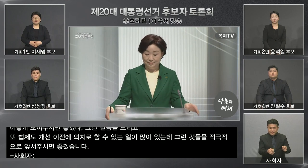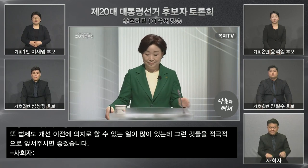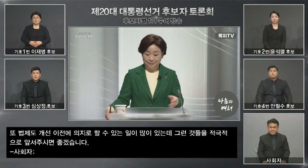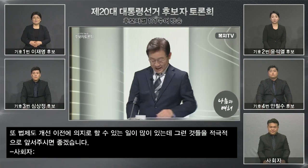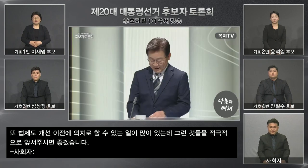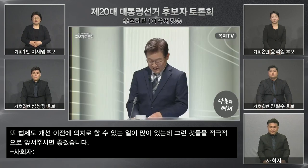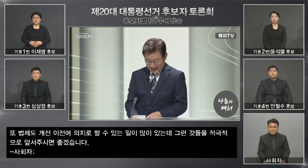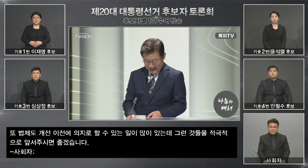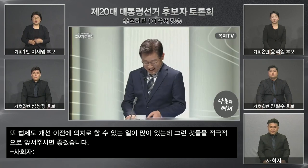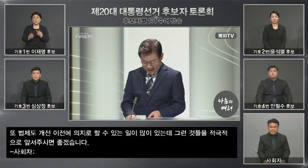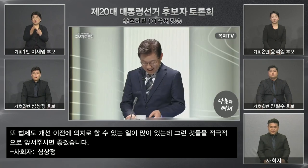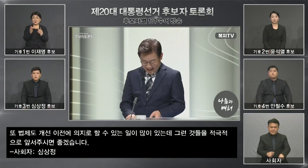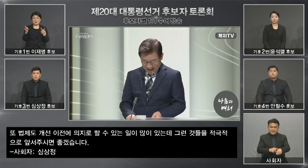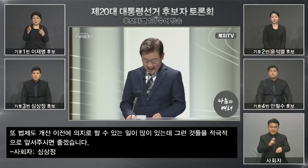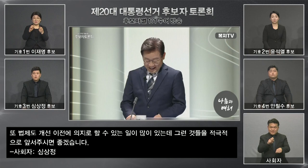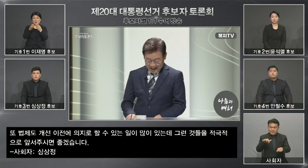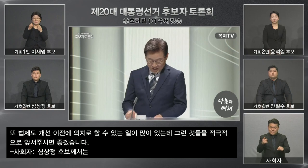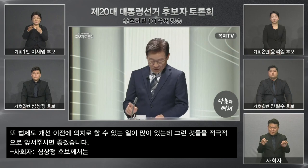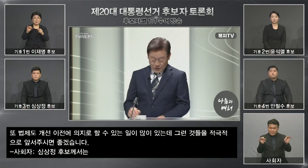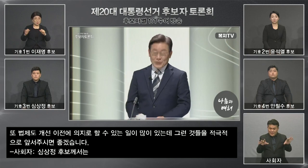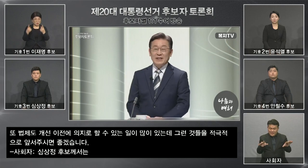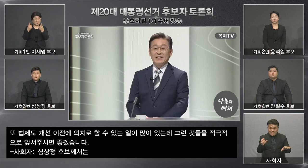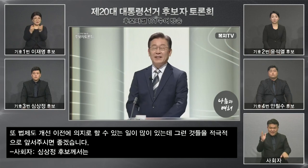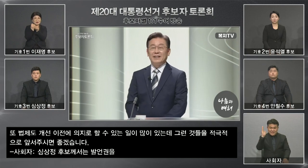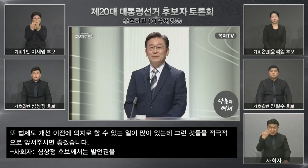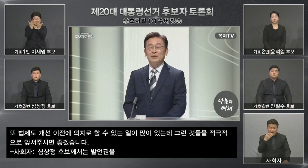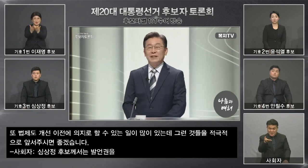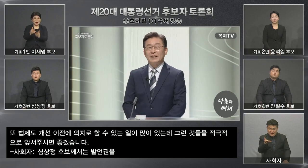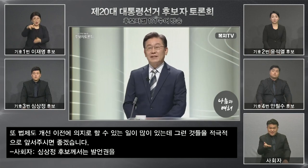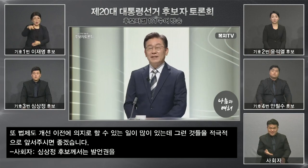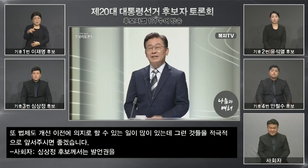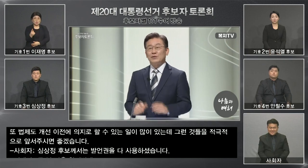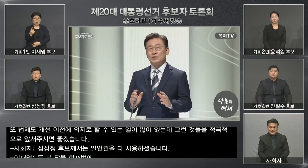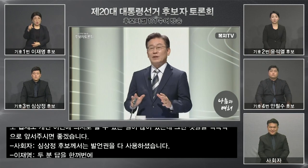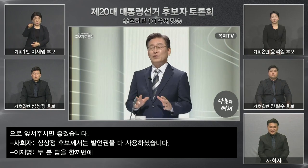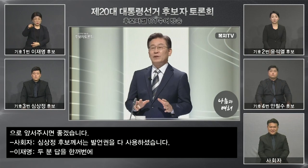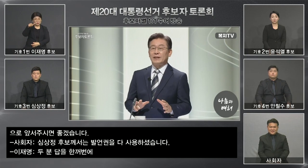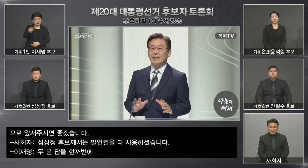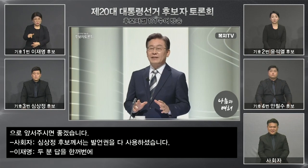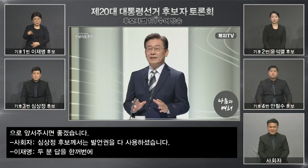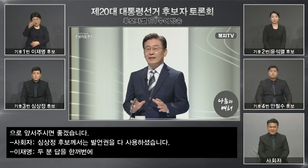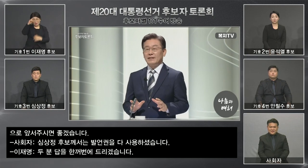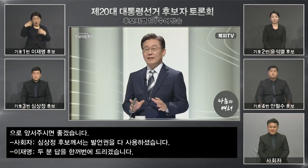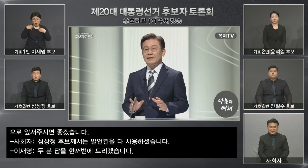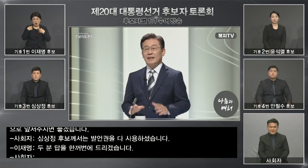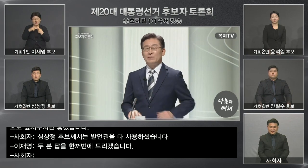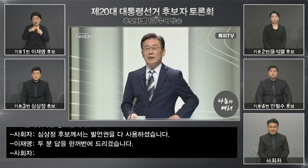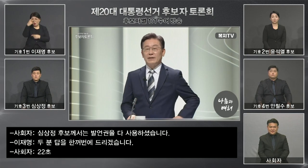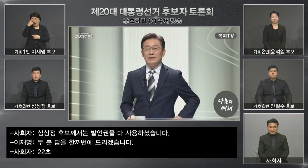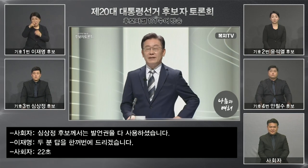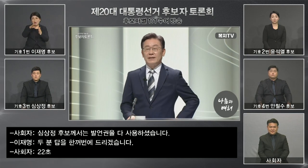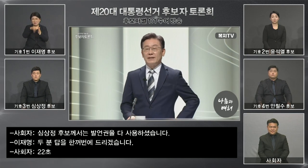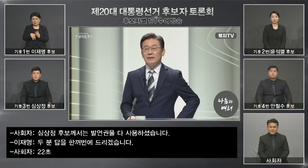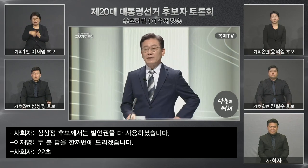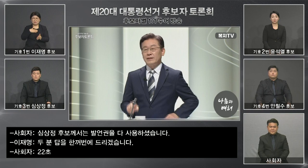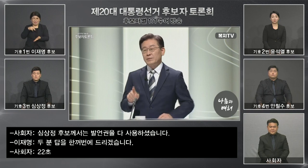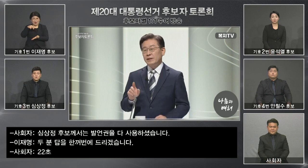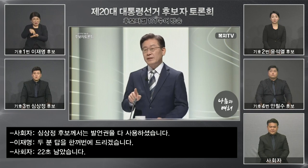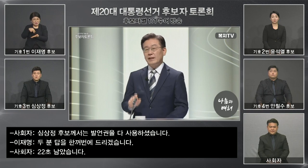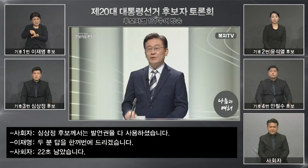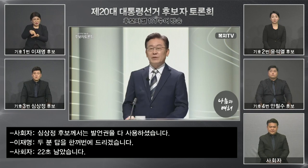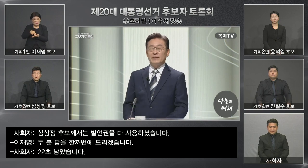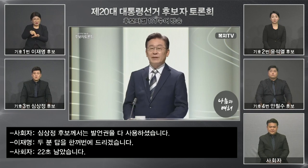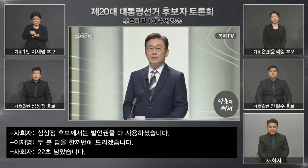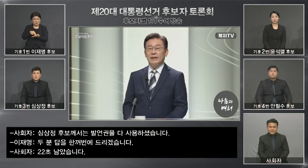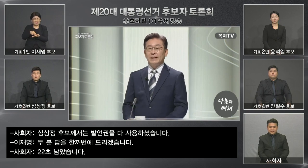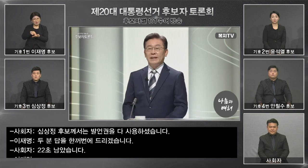한꺼번에 드리도록 하겠습니다. 22초네요. 하시면 됩니다. 우선 조국 장관 문제에 대해서는 수사 중이거나 이럴 때는 제가 입장을 그